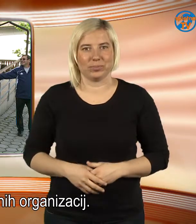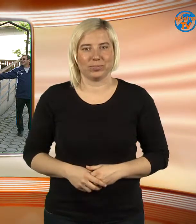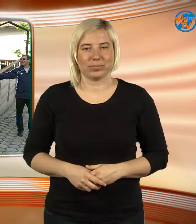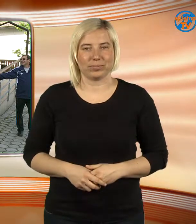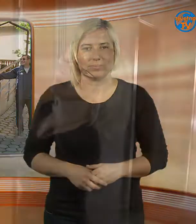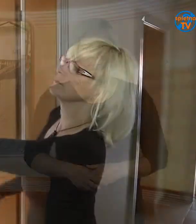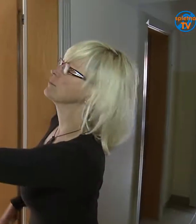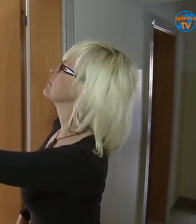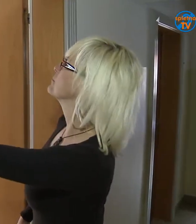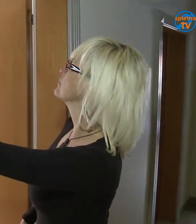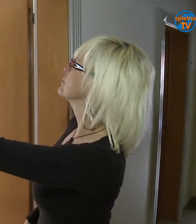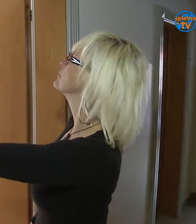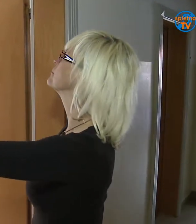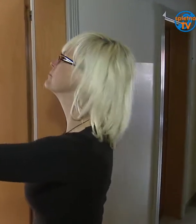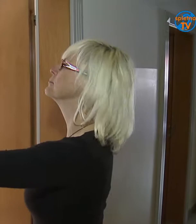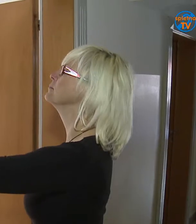organizacij.